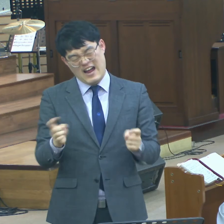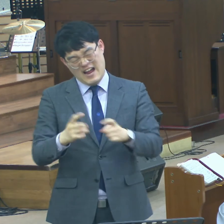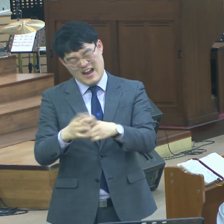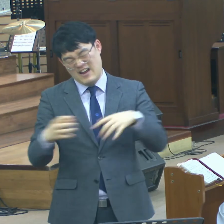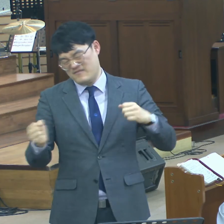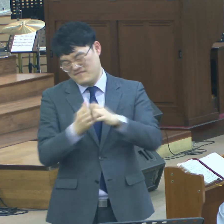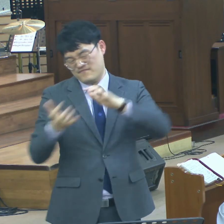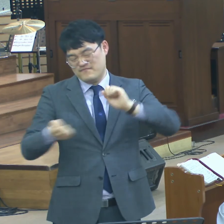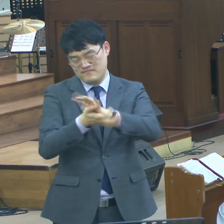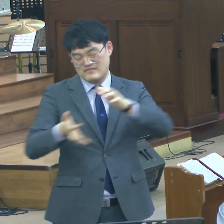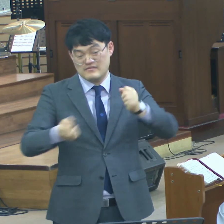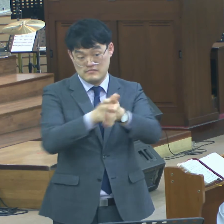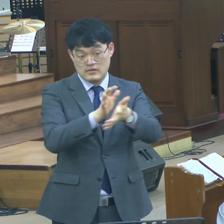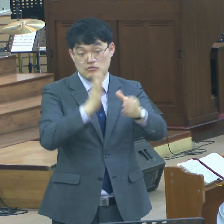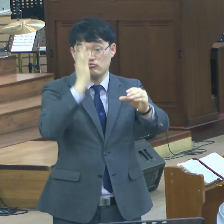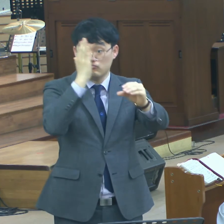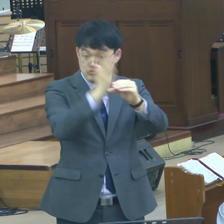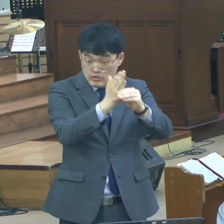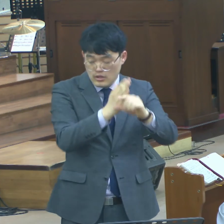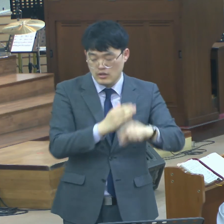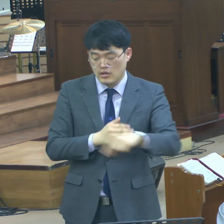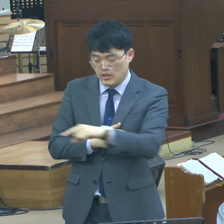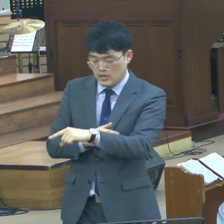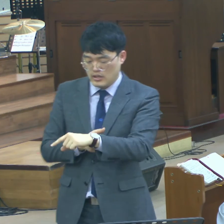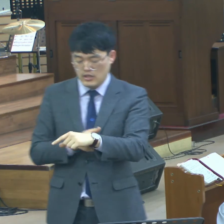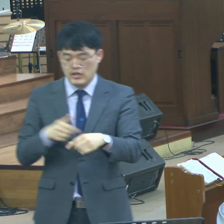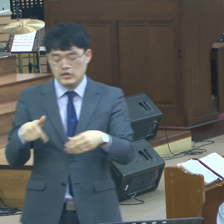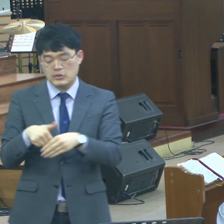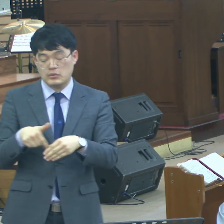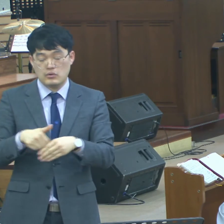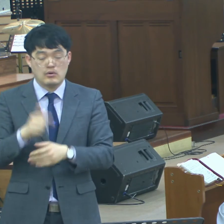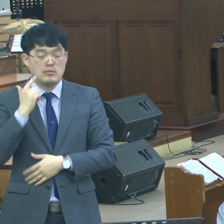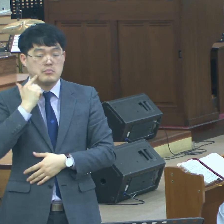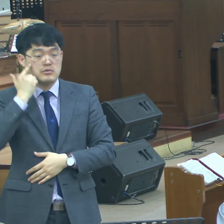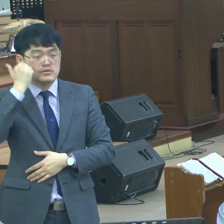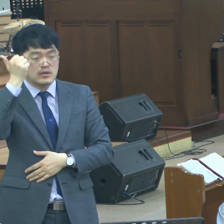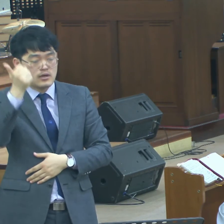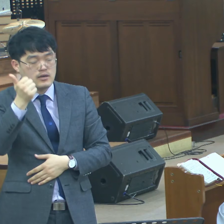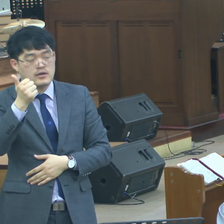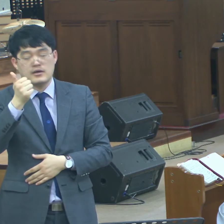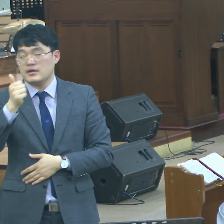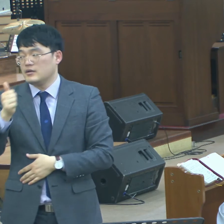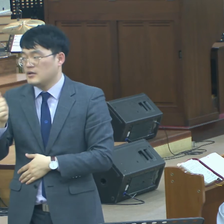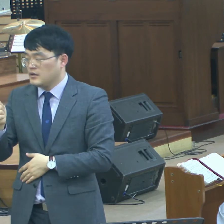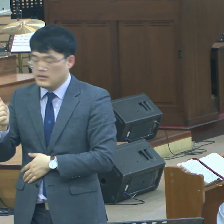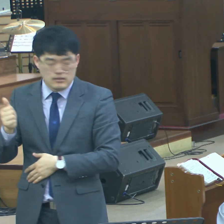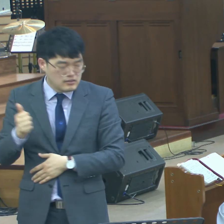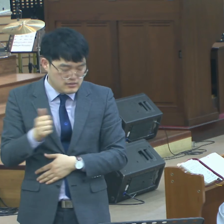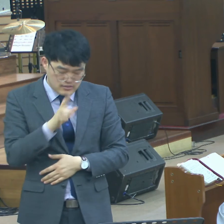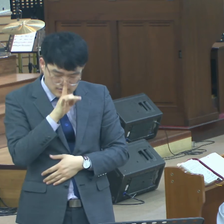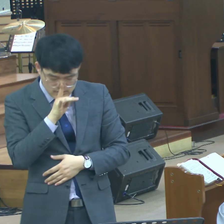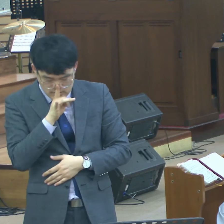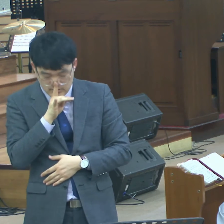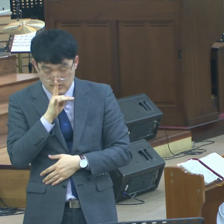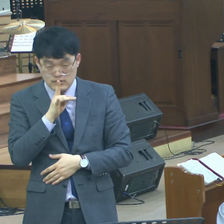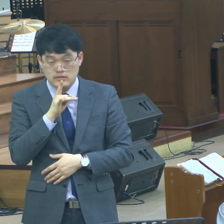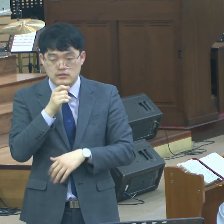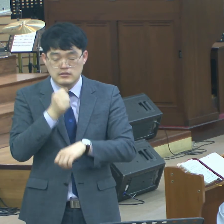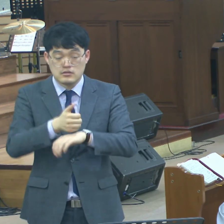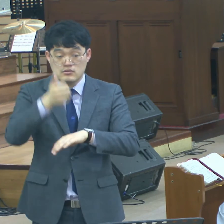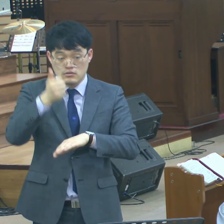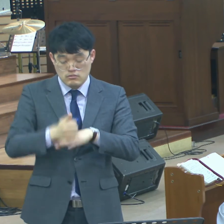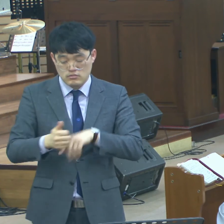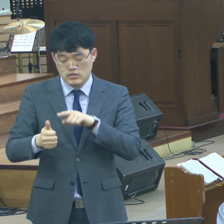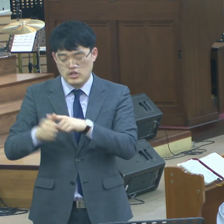목사 키 시브란디라는 목사님이 아주 과격한 행동을 했습니다. 그는